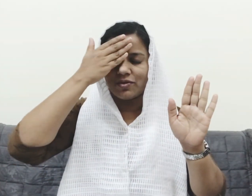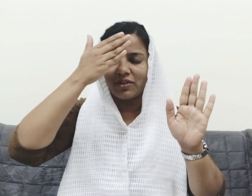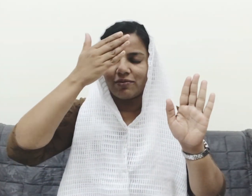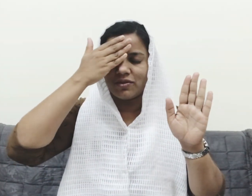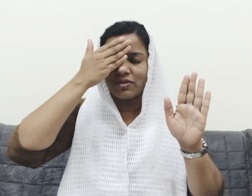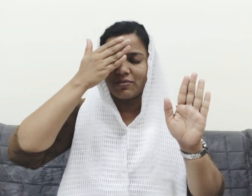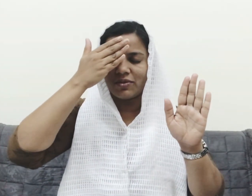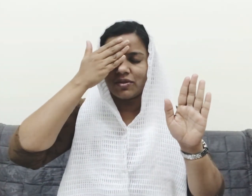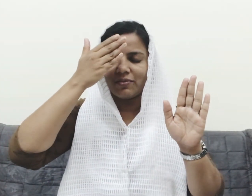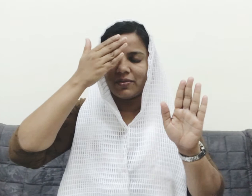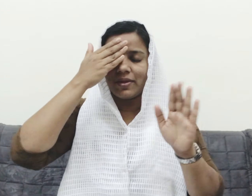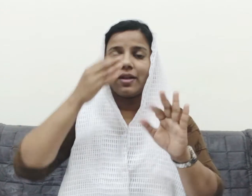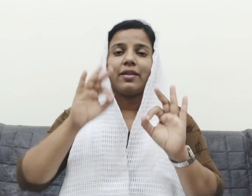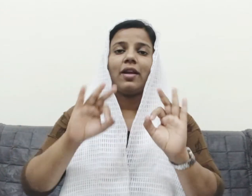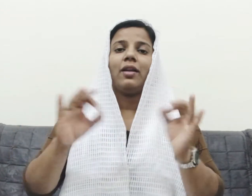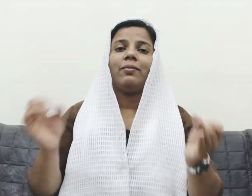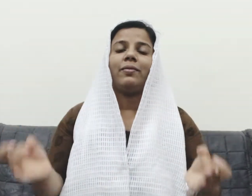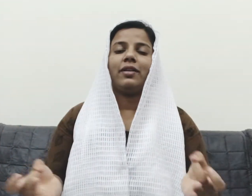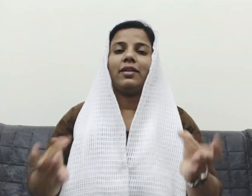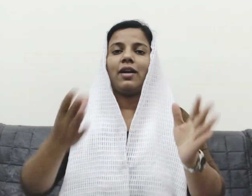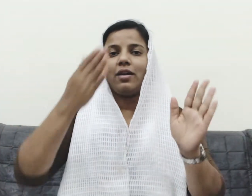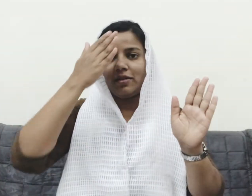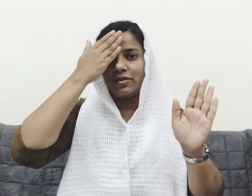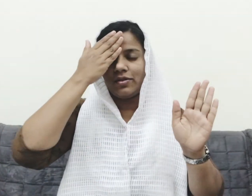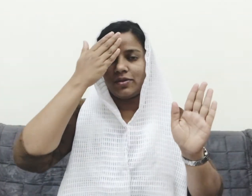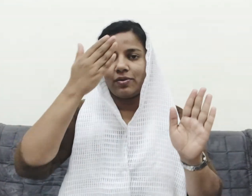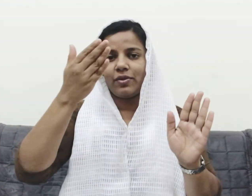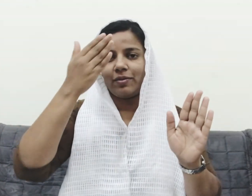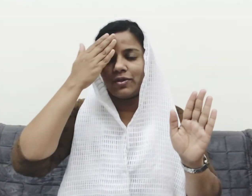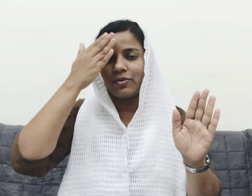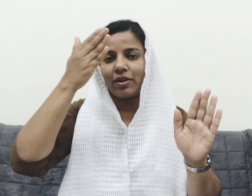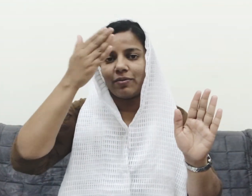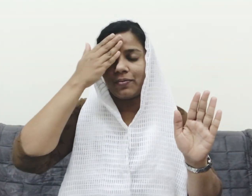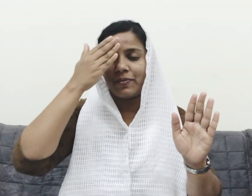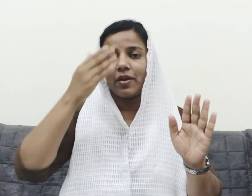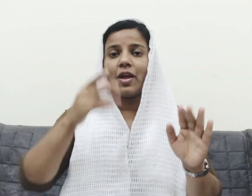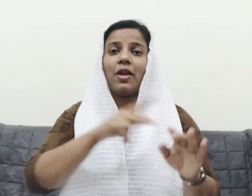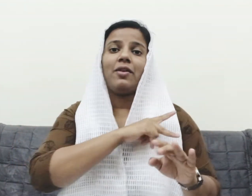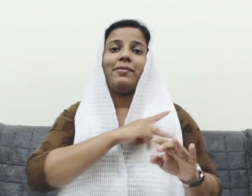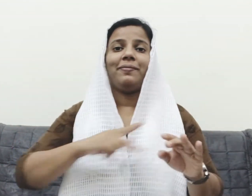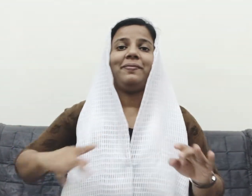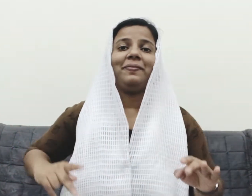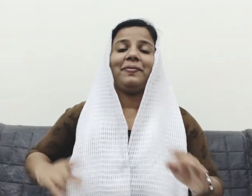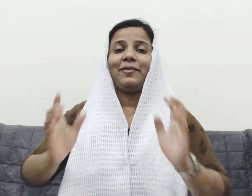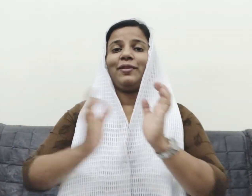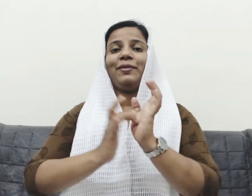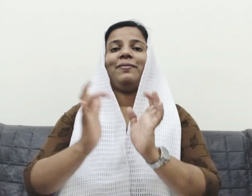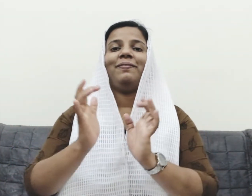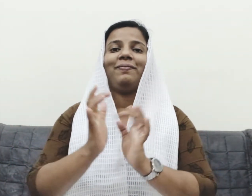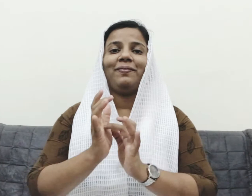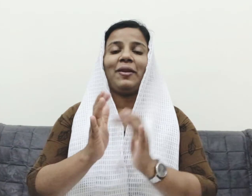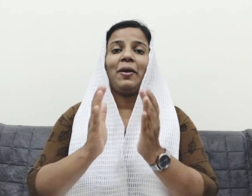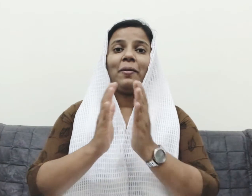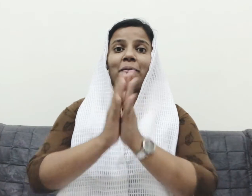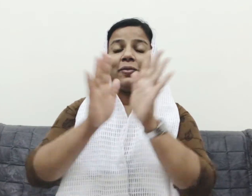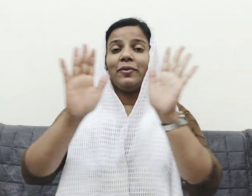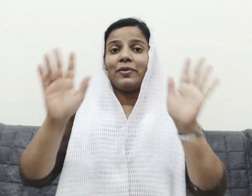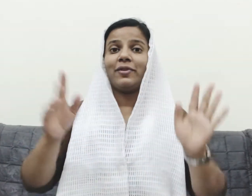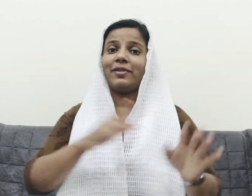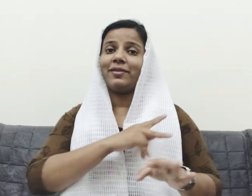ചെയ്യുന്നു, സ്തോത്രം ചെയ്യുന്നു. നല്ല പ്രഭാതത്തിനായിട്ട് സ്തോത്രം ചെയ്യുന്നു, സ്തോത്രം ചെയ്യുന്നു. രാജാദി രാജാവേ, കർത്താദി കർത്താവേ, മഹത്വത്തിൻ പ്രഭുവേ,